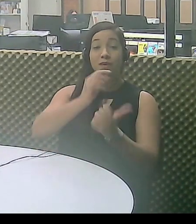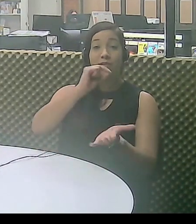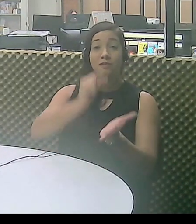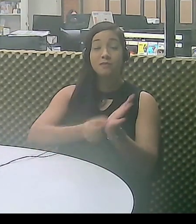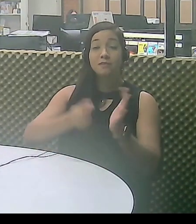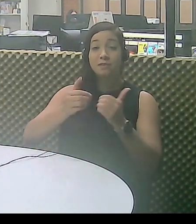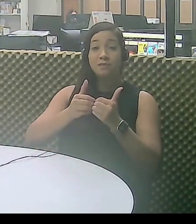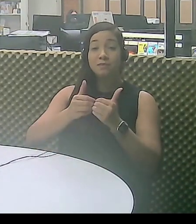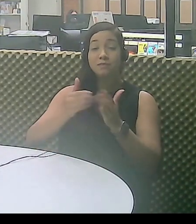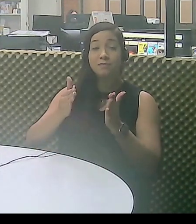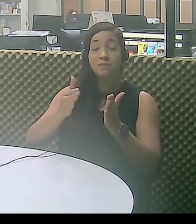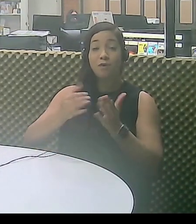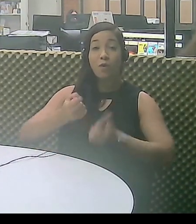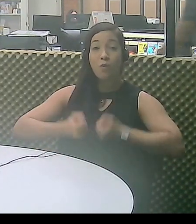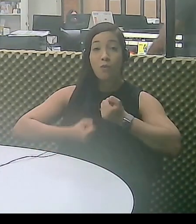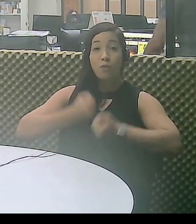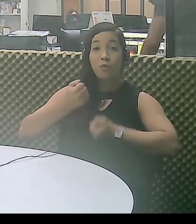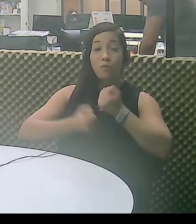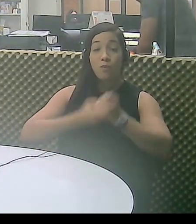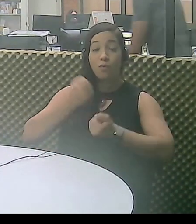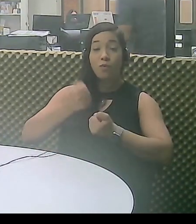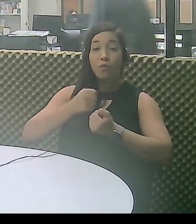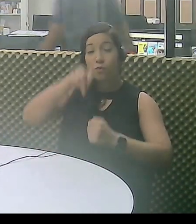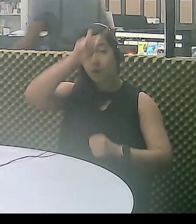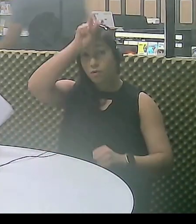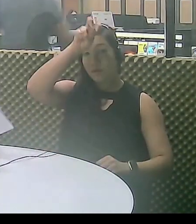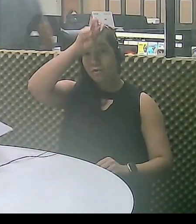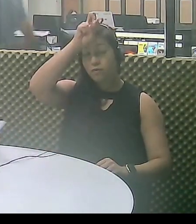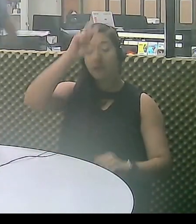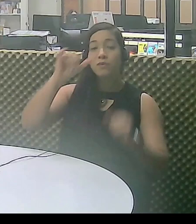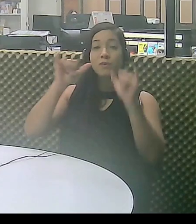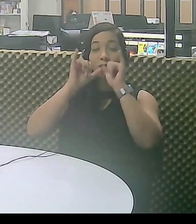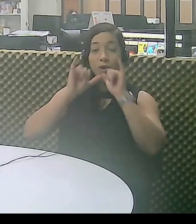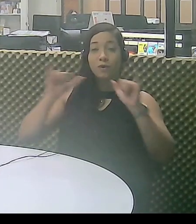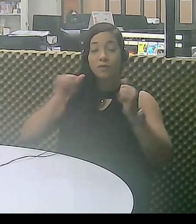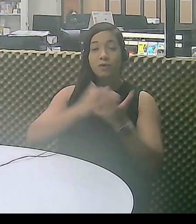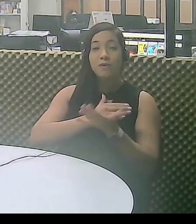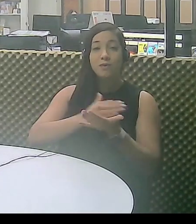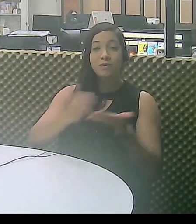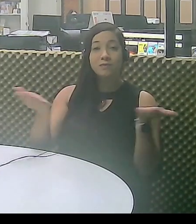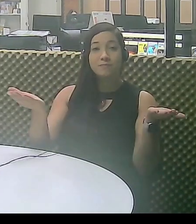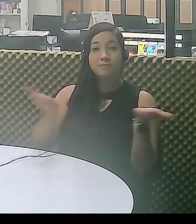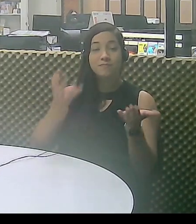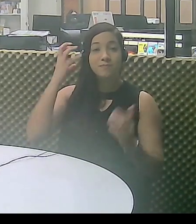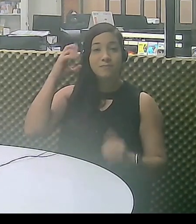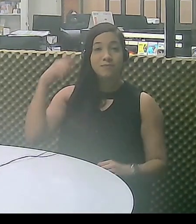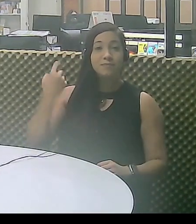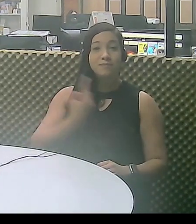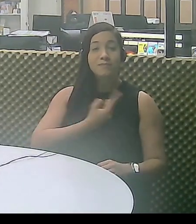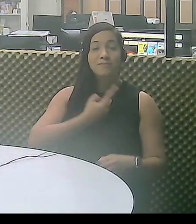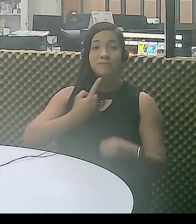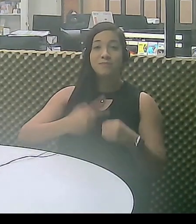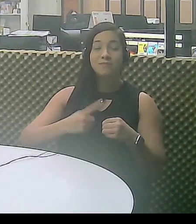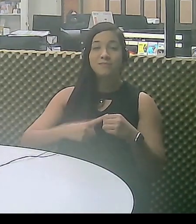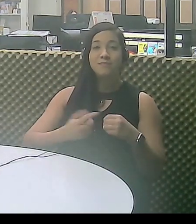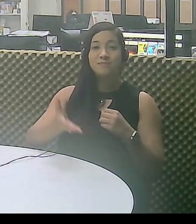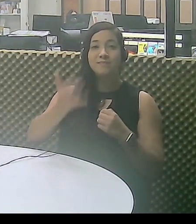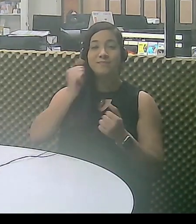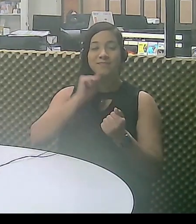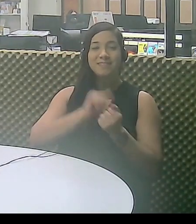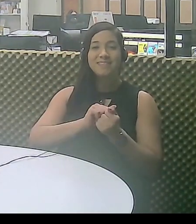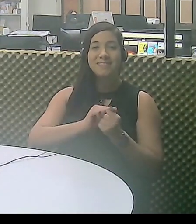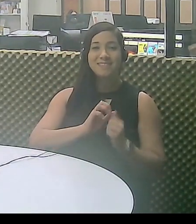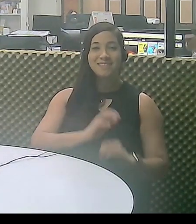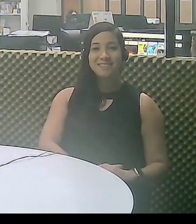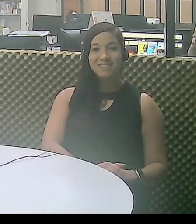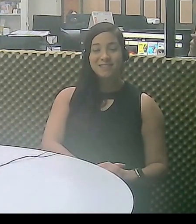inscrições abertas para a Corrida Zumbi dos Palmares. Essas e outras notícias a partir de agora na Rádio Nossa Cidade.